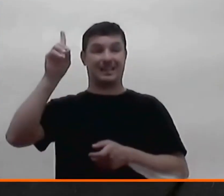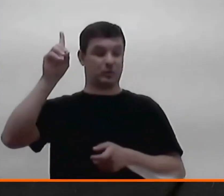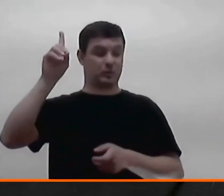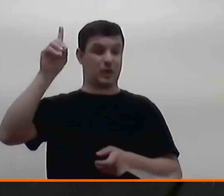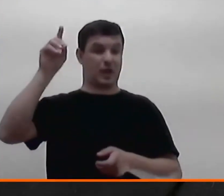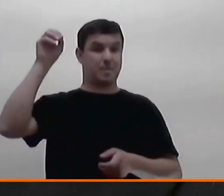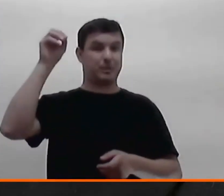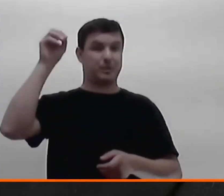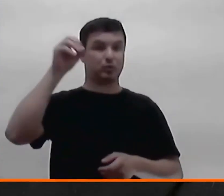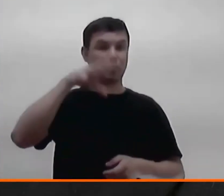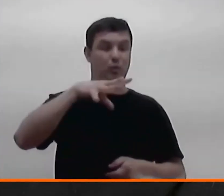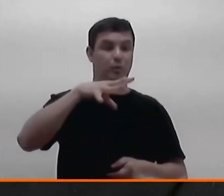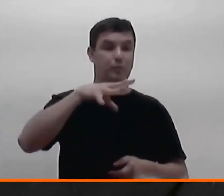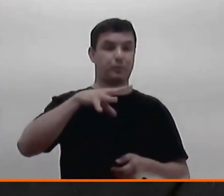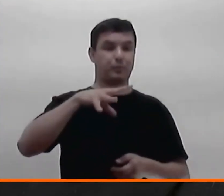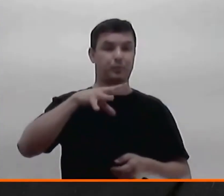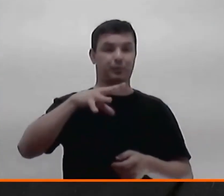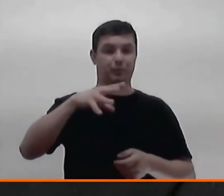sede fecundos,